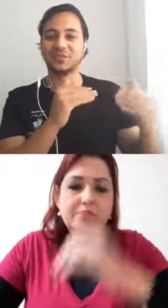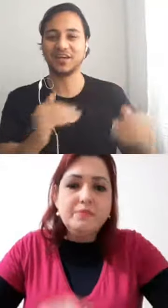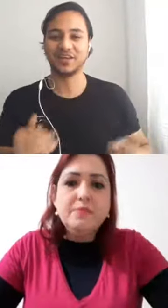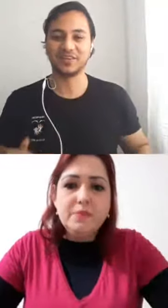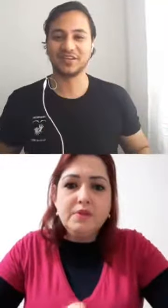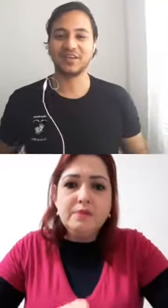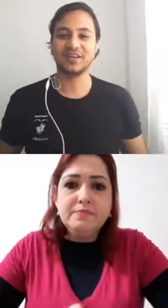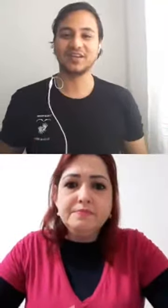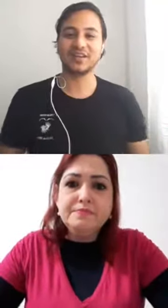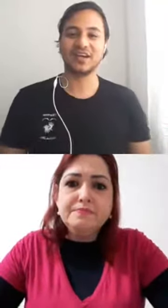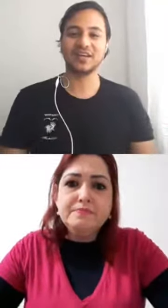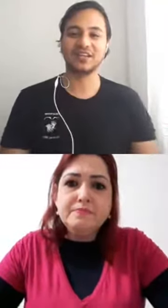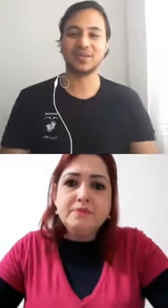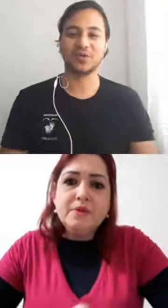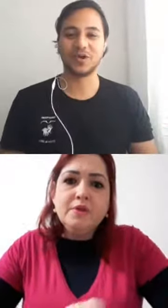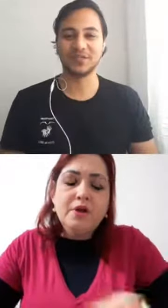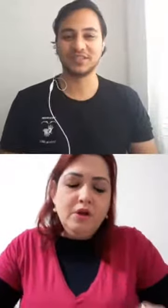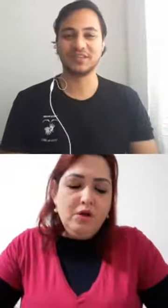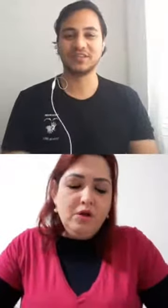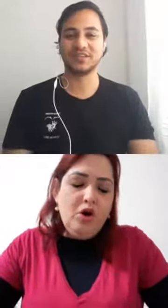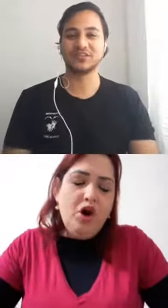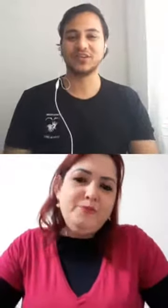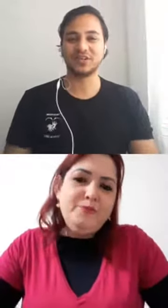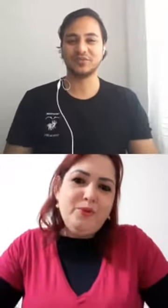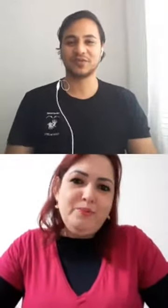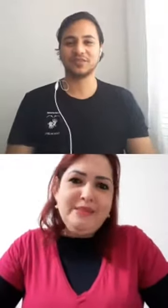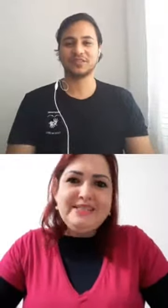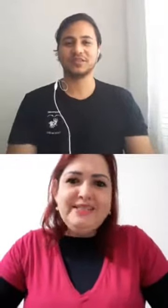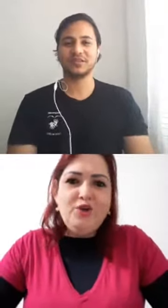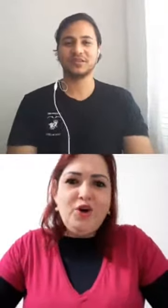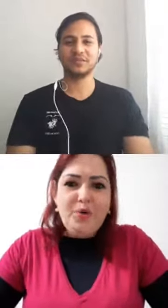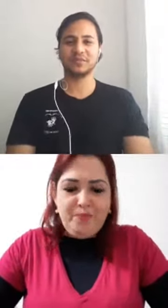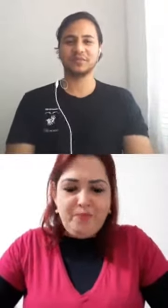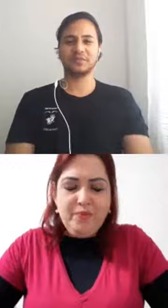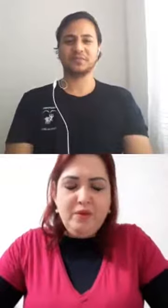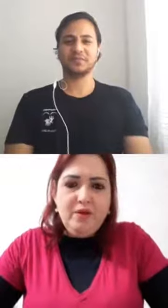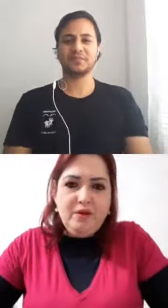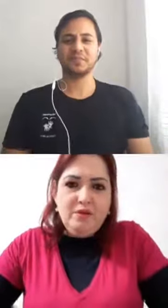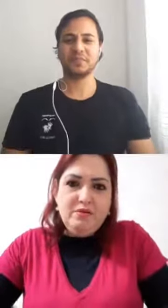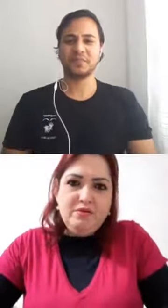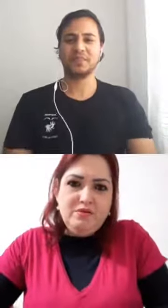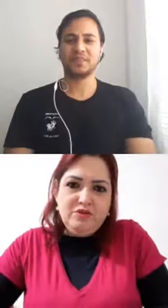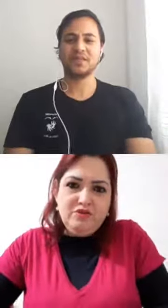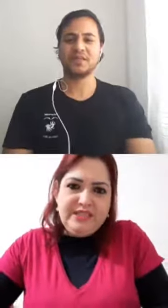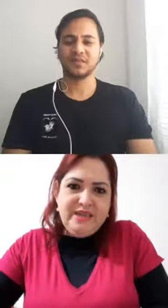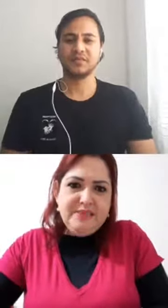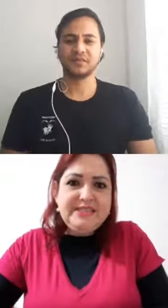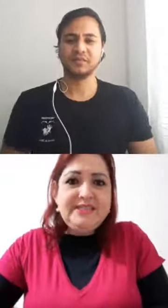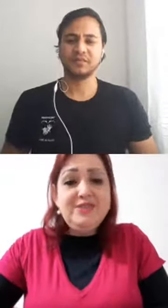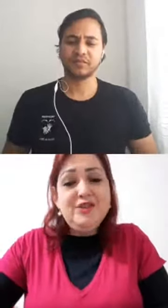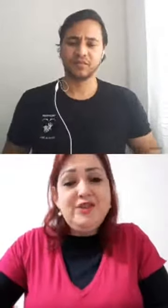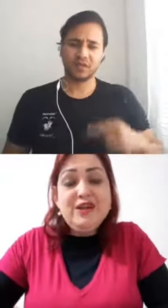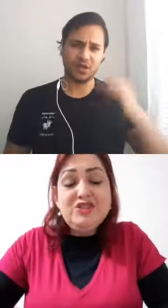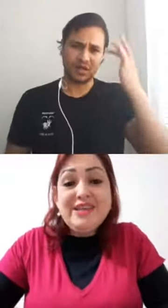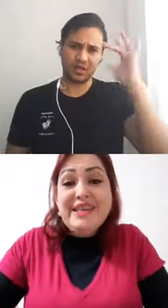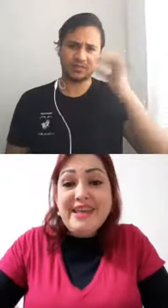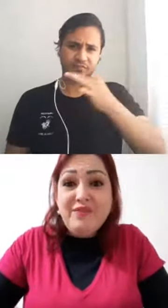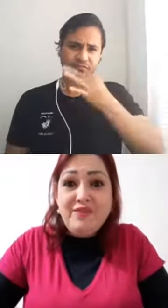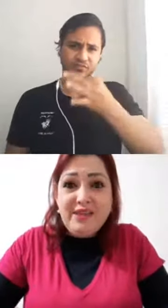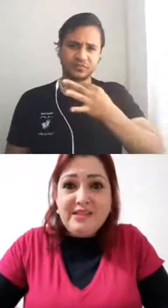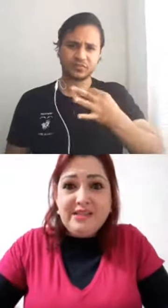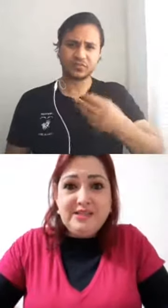se complicando, né? Até dando problemas, né, Ô, dentro da Rob, escola, alguma mas coisa assim. assim, ó, eu não sei, mas assim, eu acho que